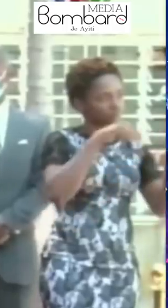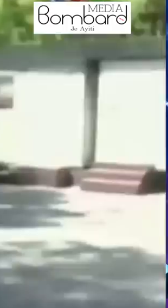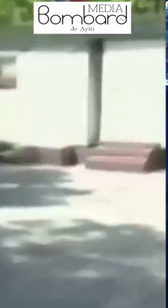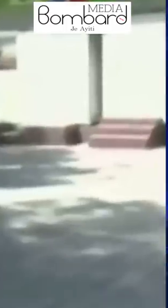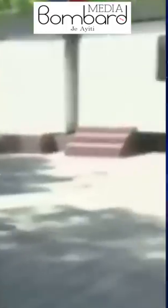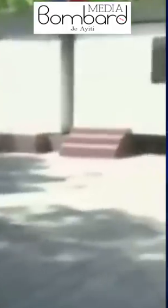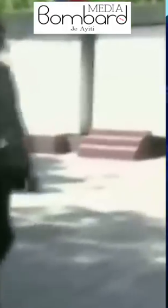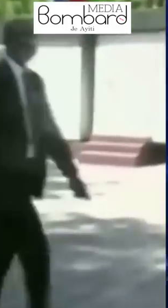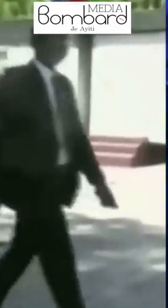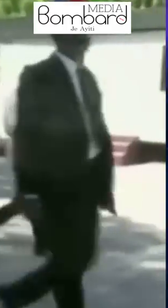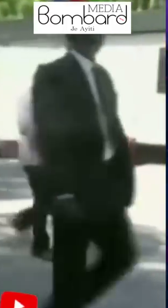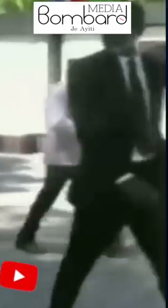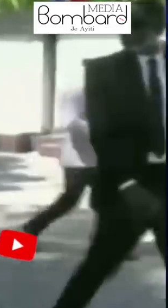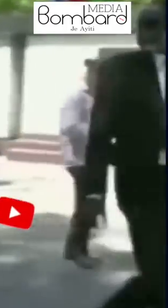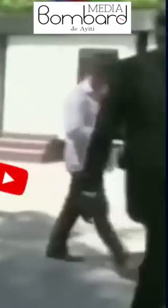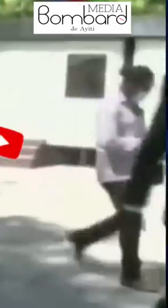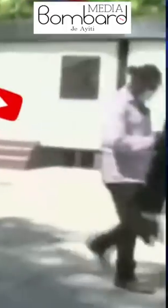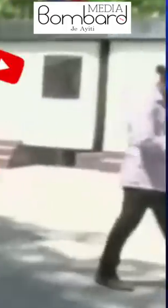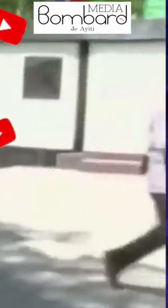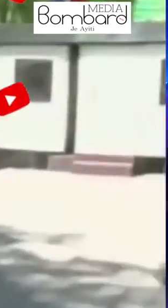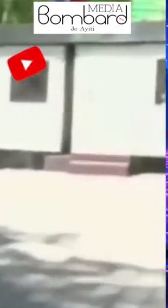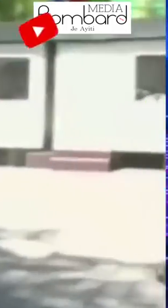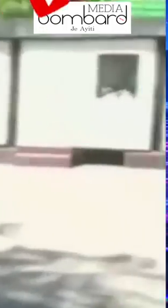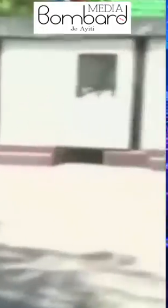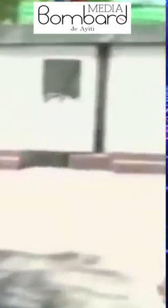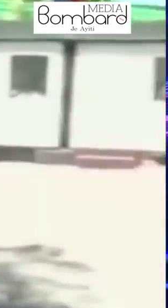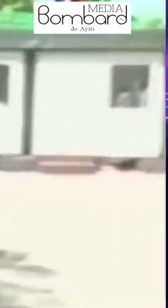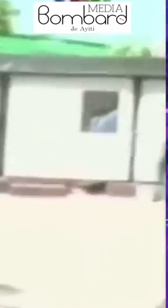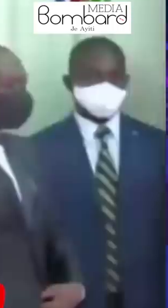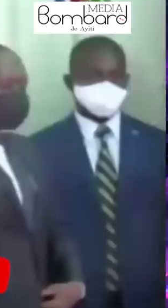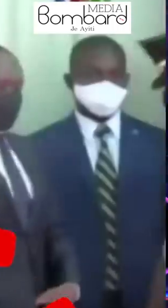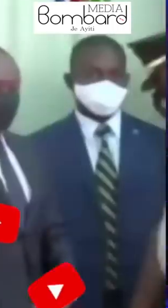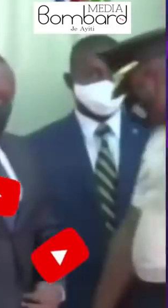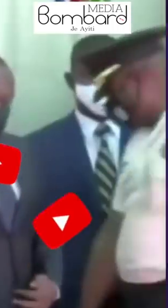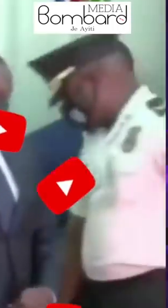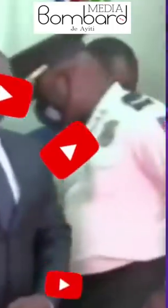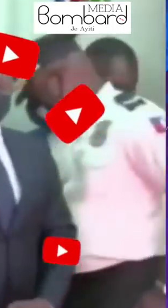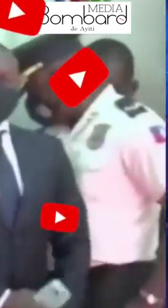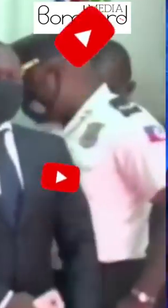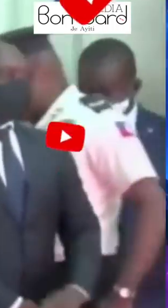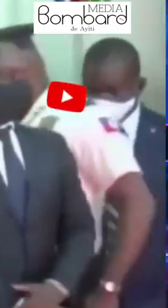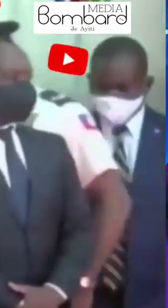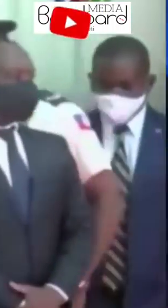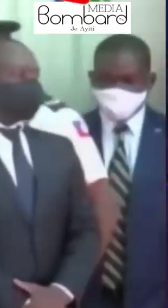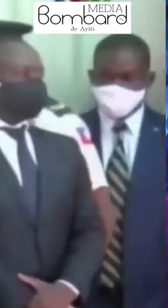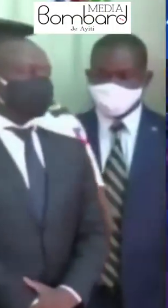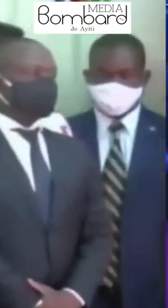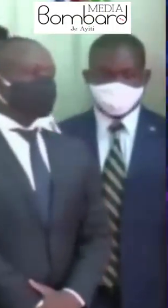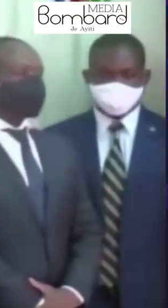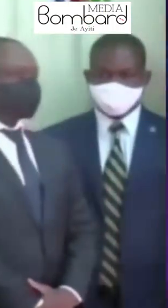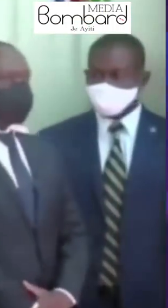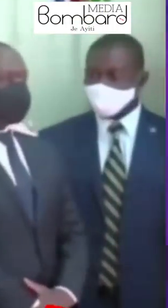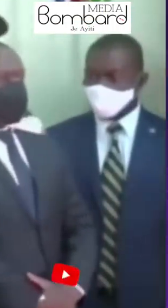de kidnapping. Président Jovenel Moïse félicite caractère pacifique, manifestation, divers secteurs dans la société a été fait dimanche